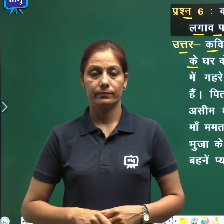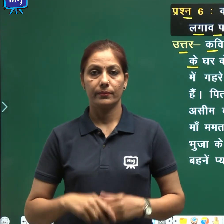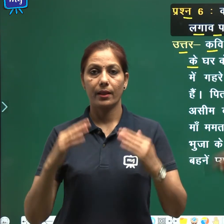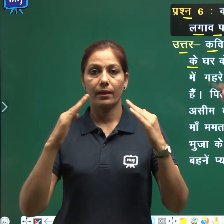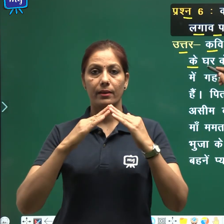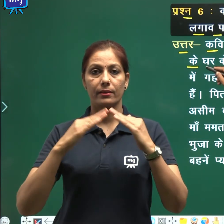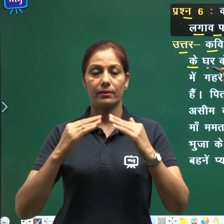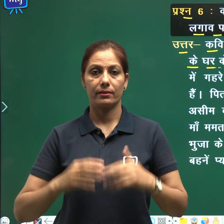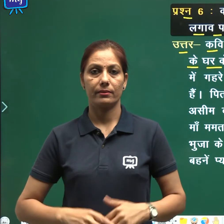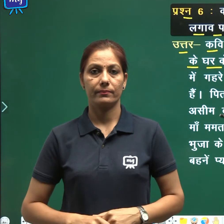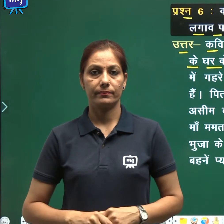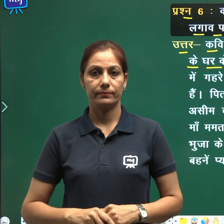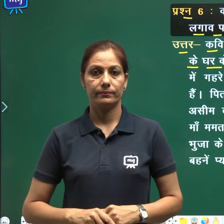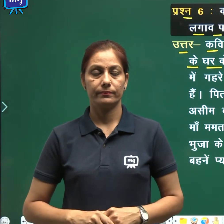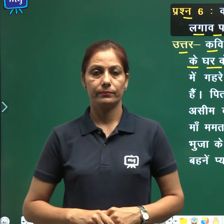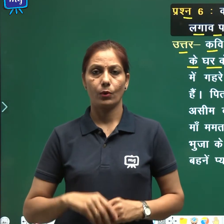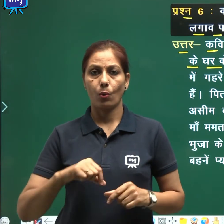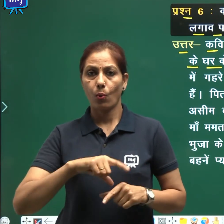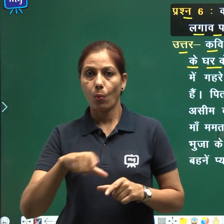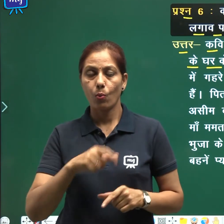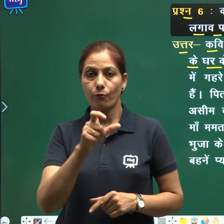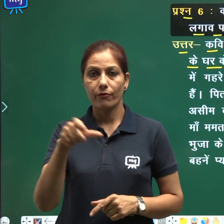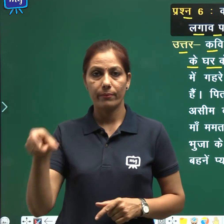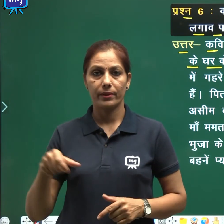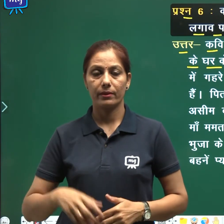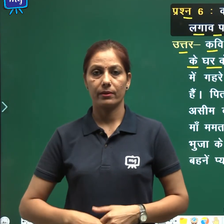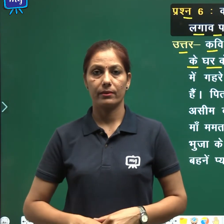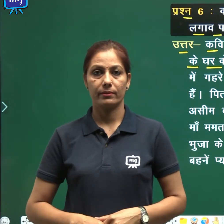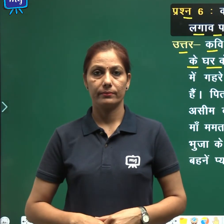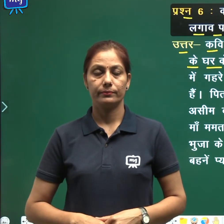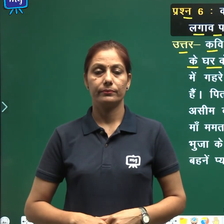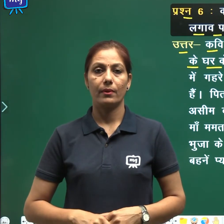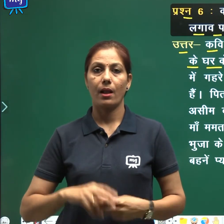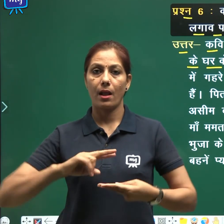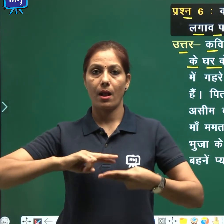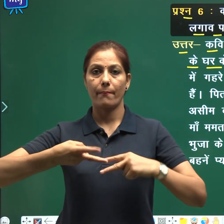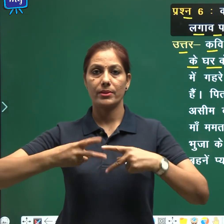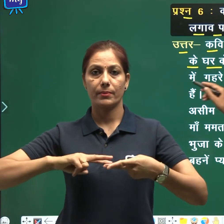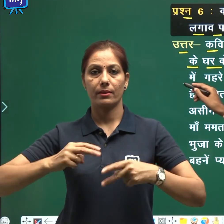घर के सब सदस्य आपस में